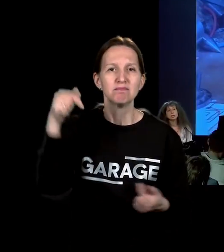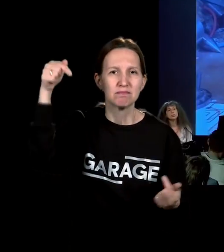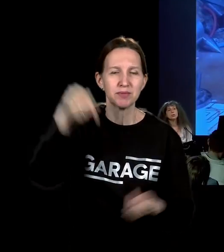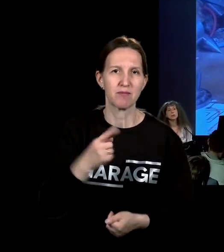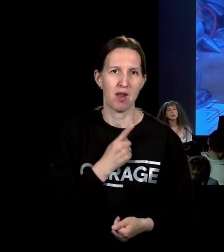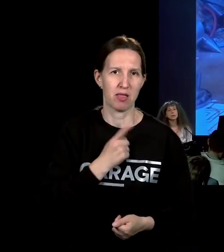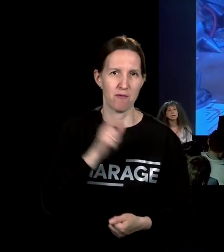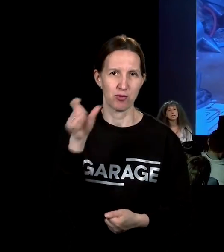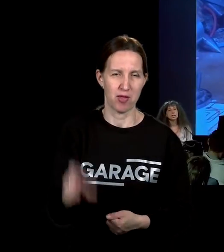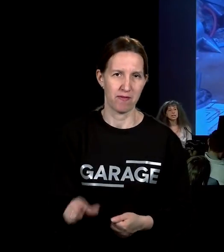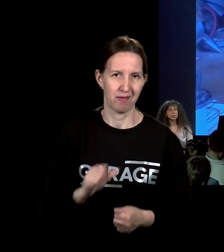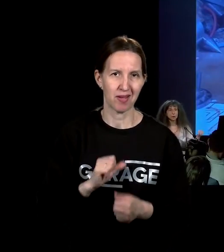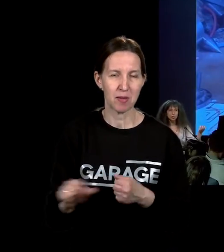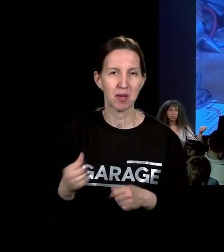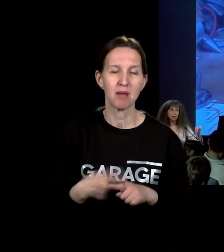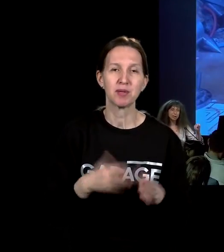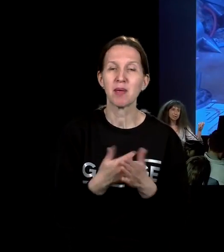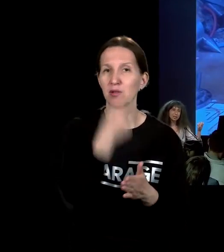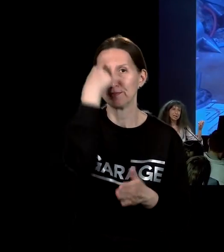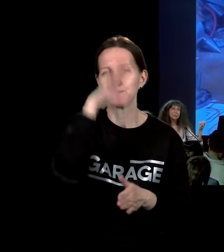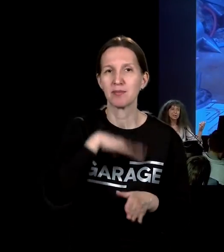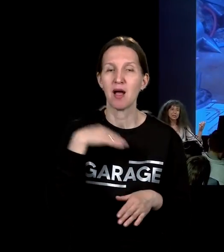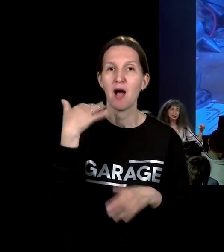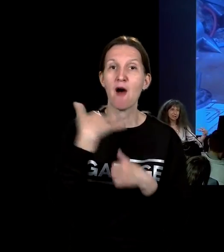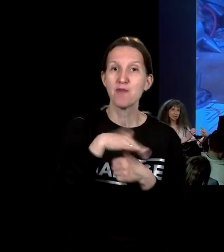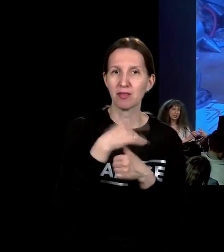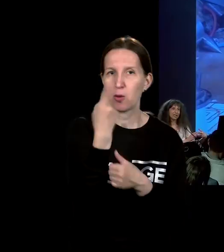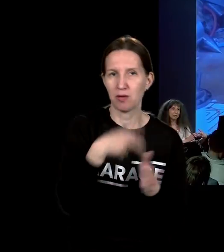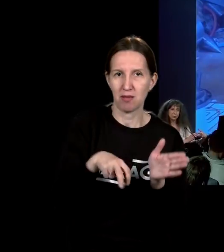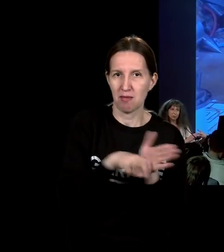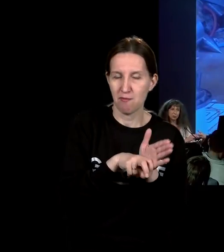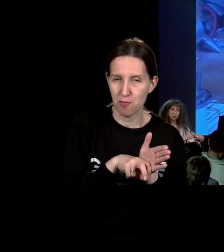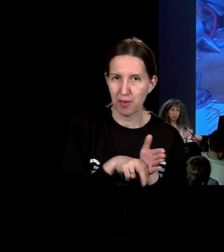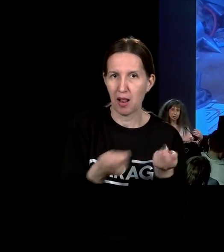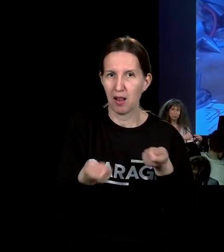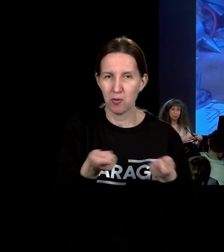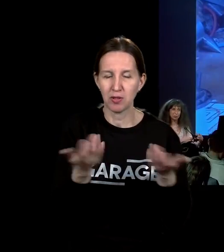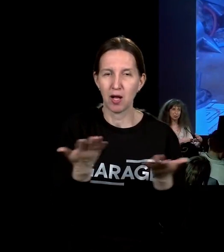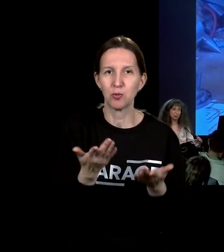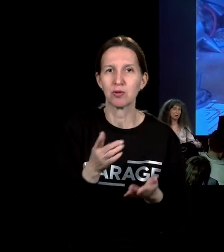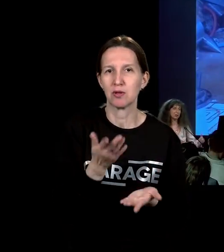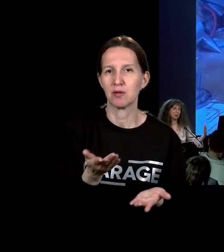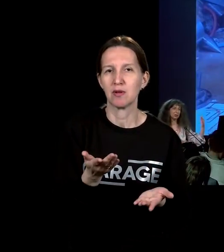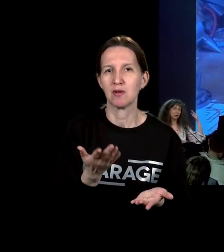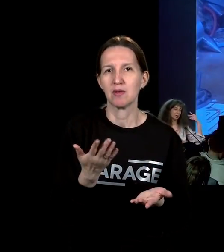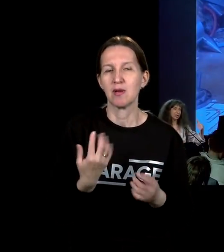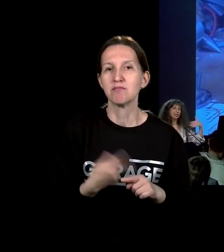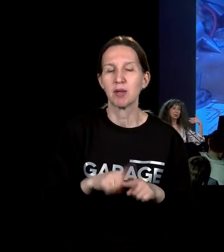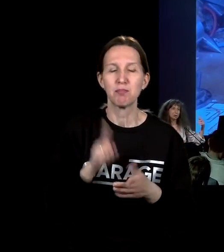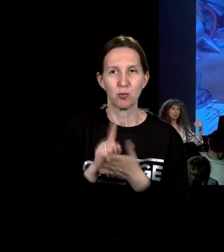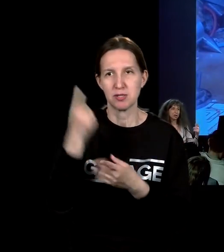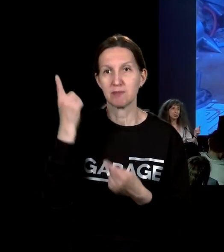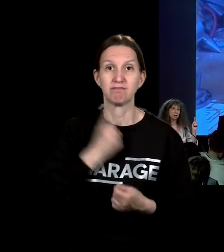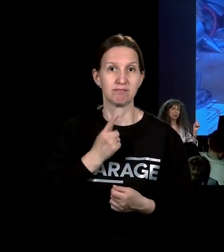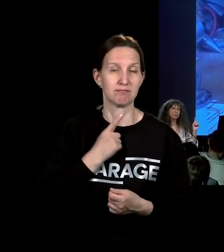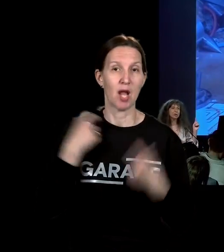да, на одного человека. Это вертолеты на одного пилота, который к тому же, это вот эти рюкзаки,